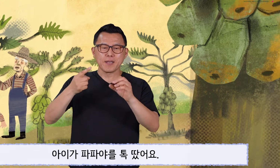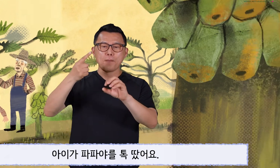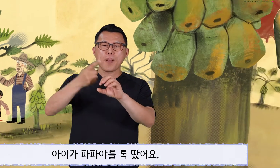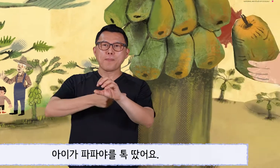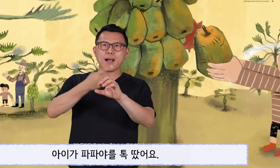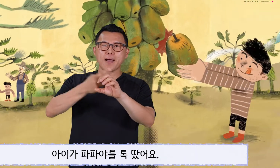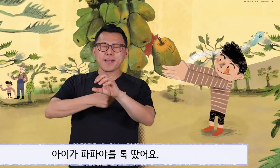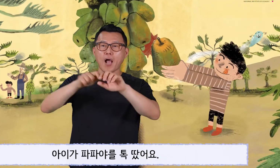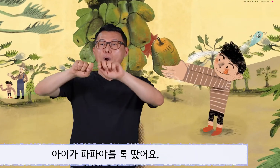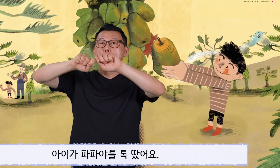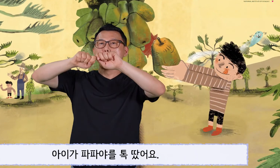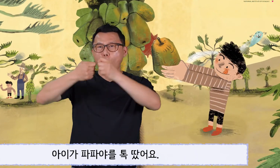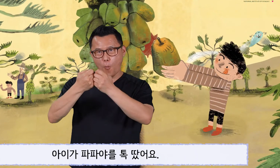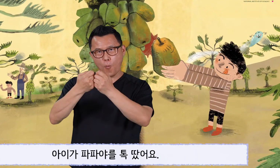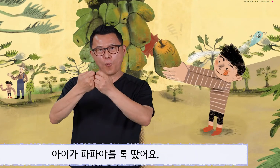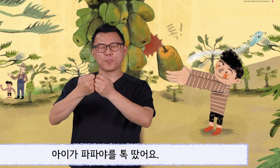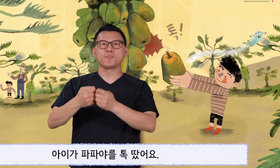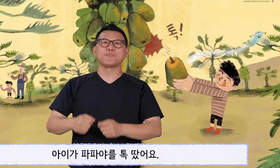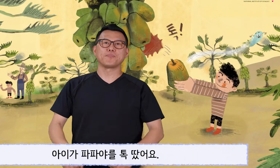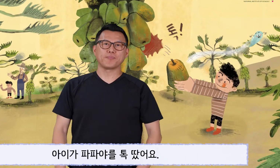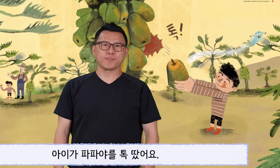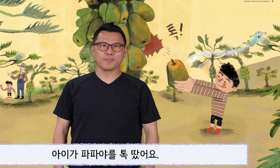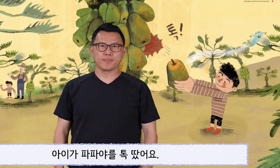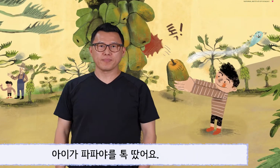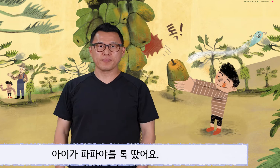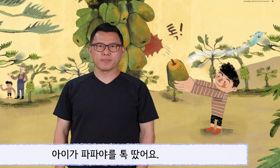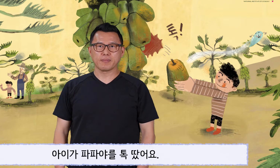아이가 파파야를 톡 땄어요.